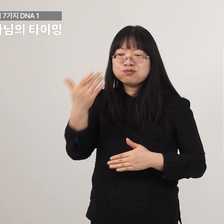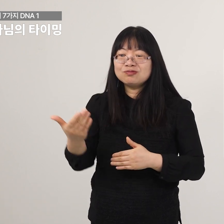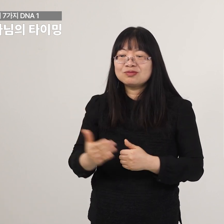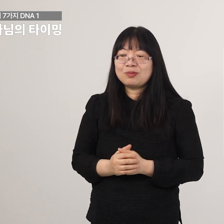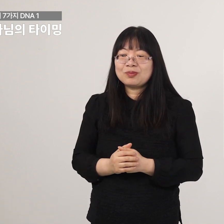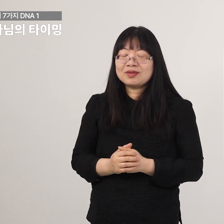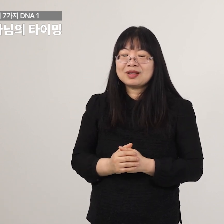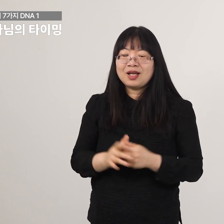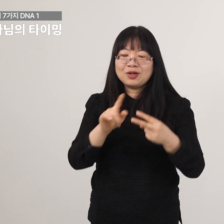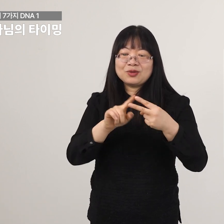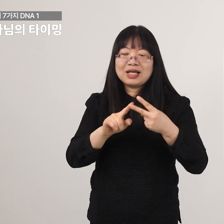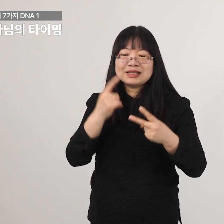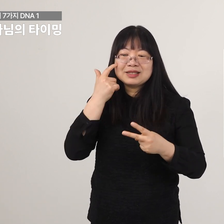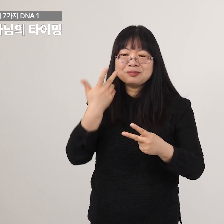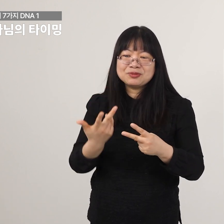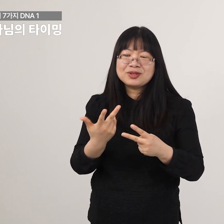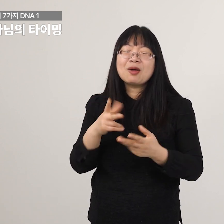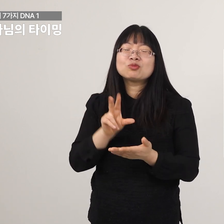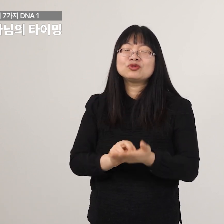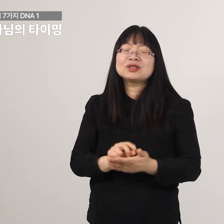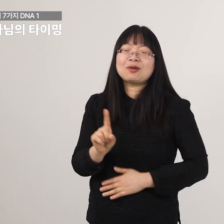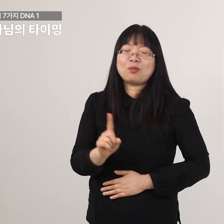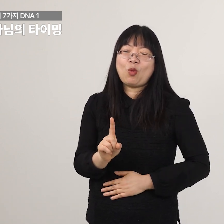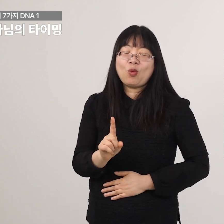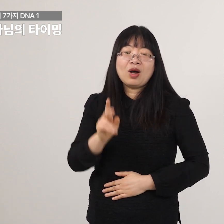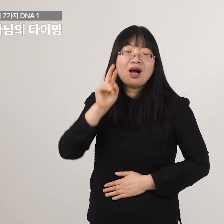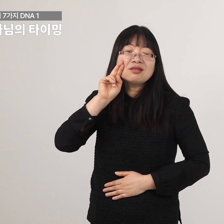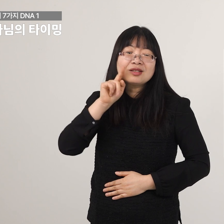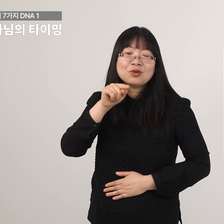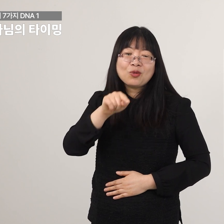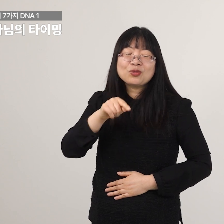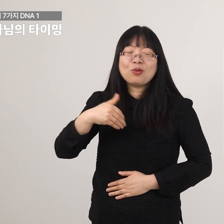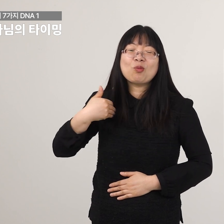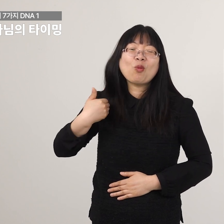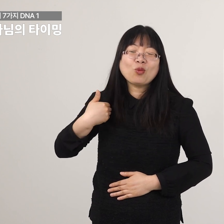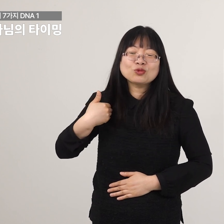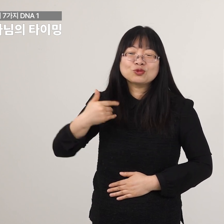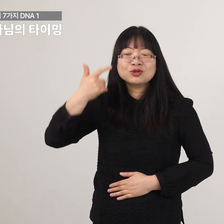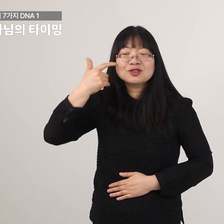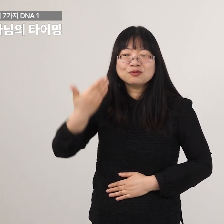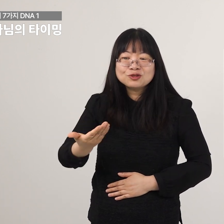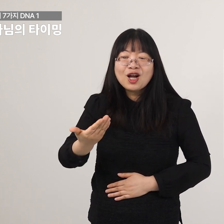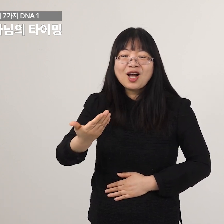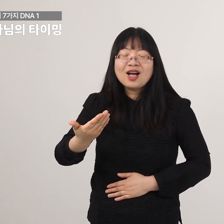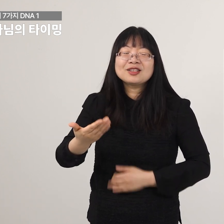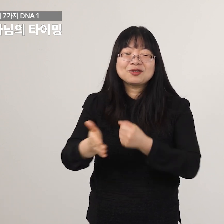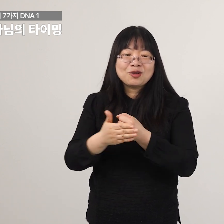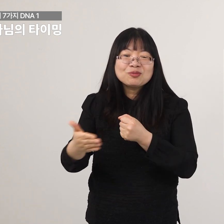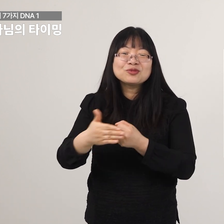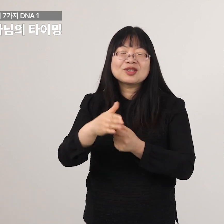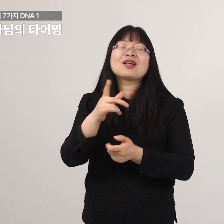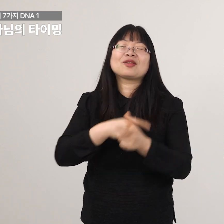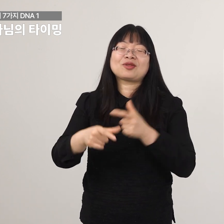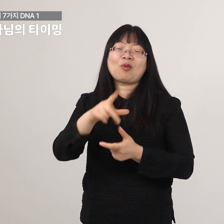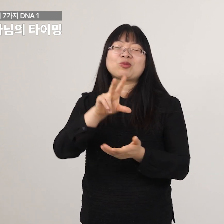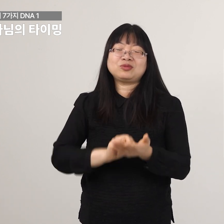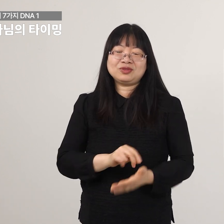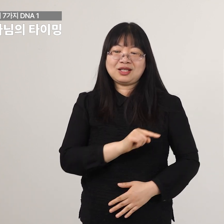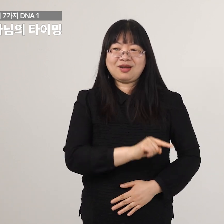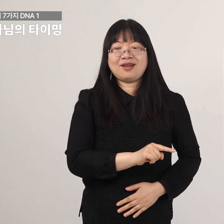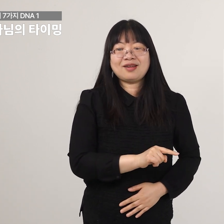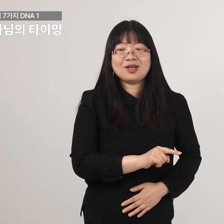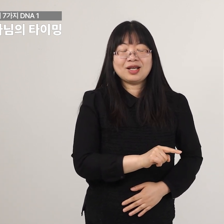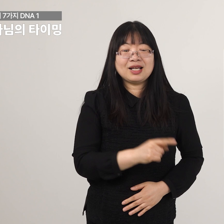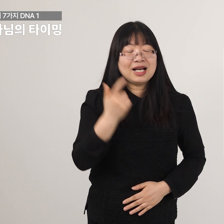이 질문이 문제는 틀렸다는 것조차 모르고 있다는 데 문제가 있는 거죠. 그런데 이